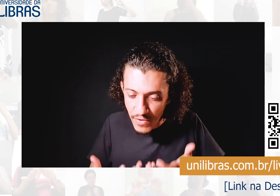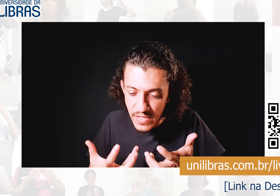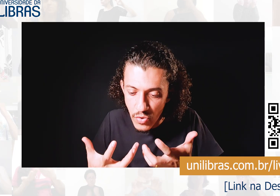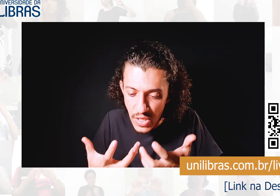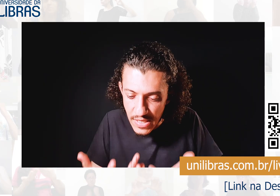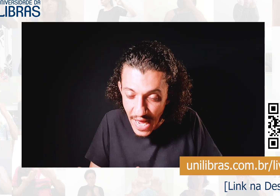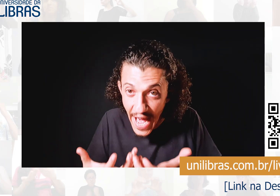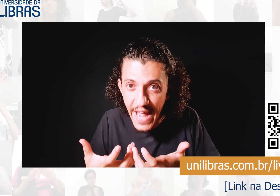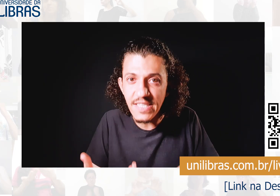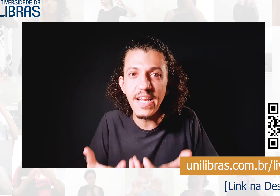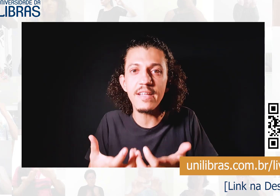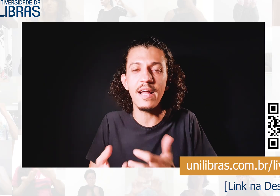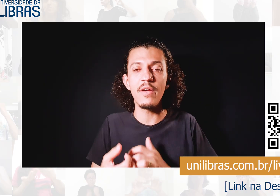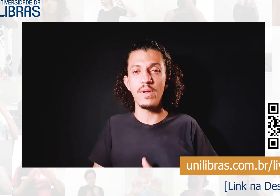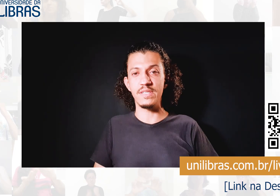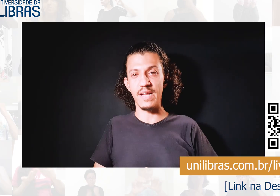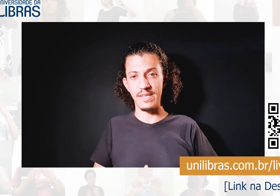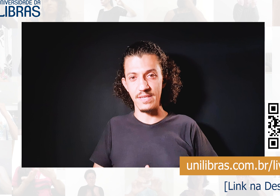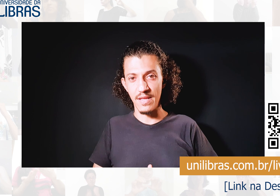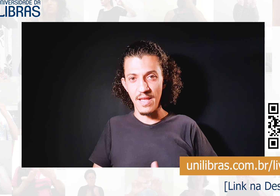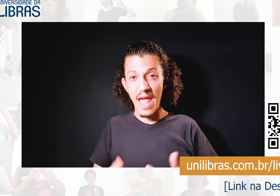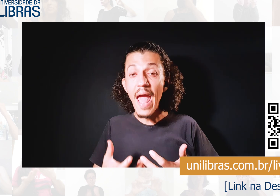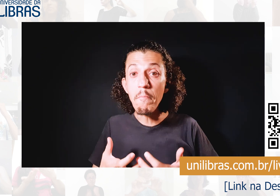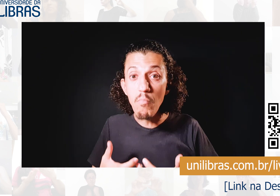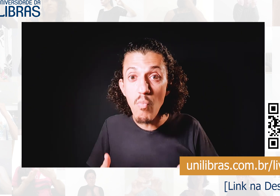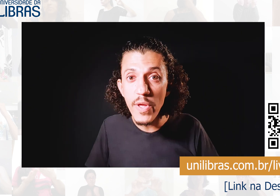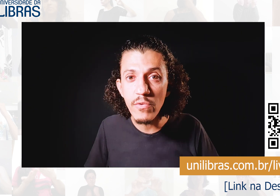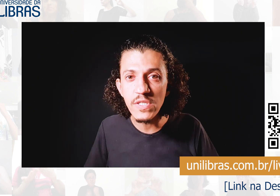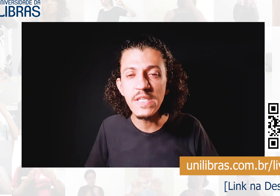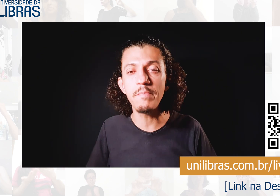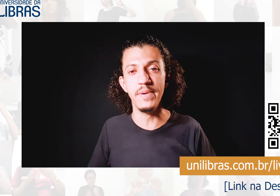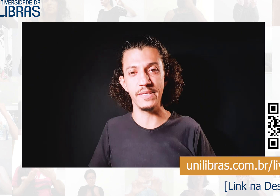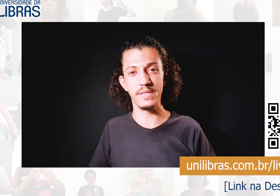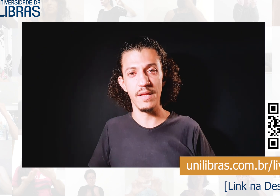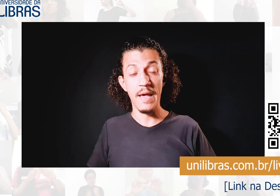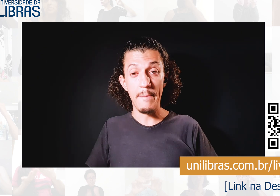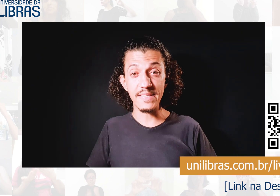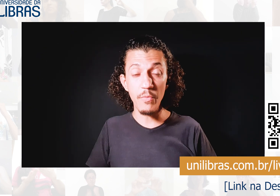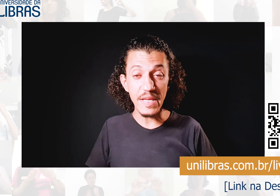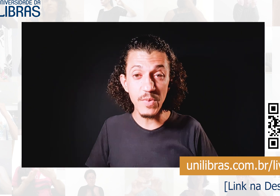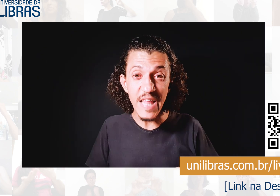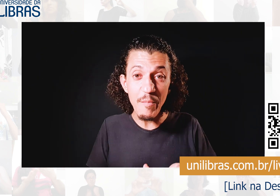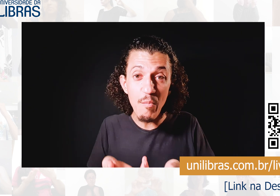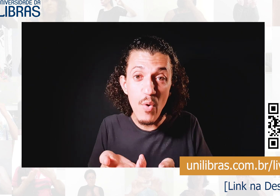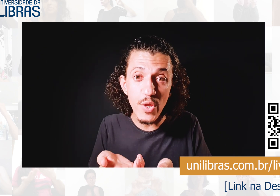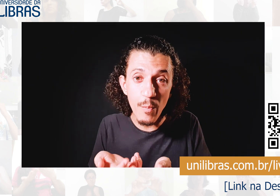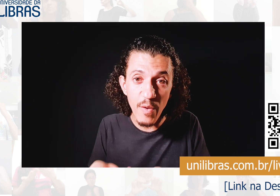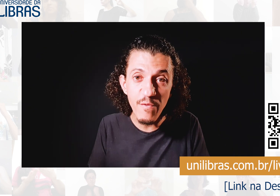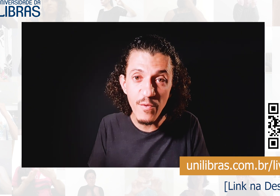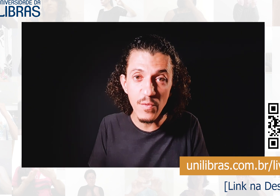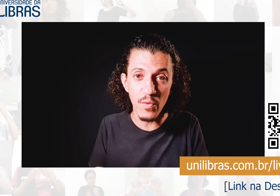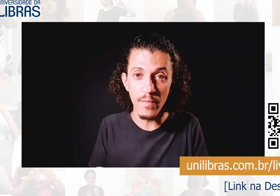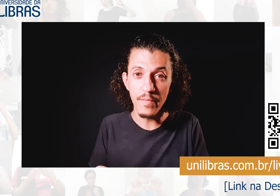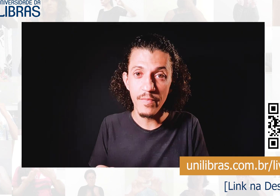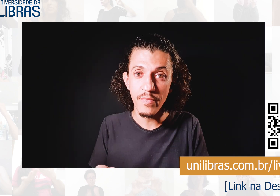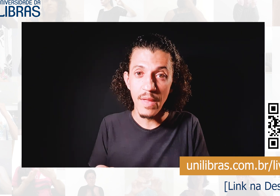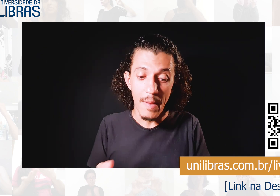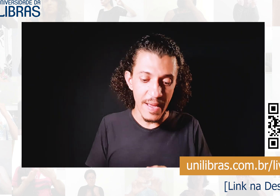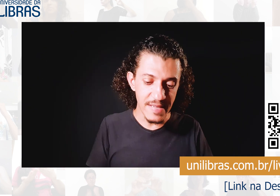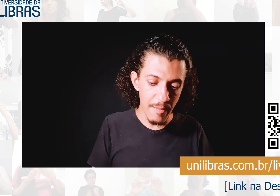poderoso é você utilizar a escrita da língua de sinais. É muito simples, mas ao mesmo tempo muito